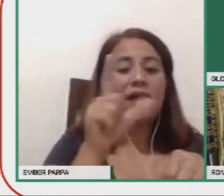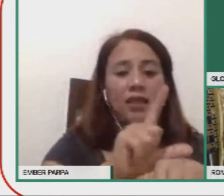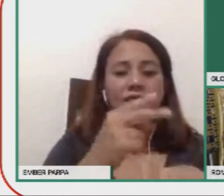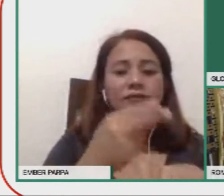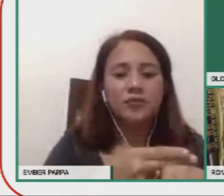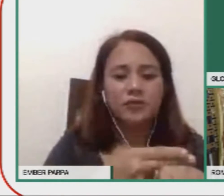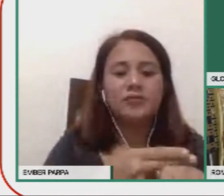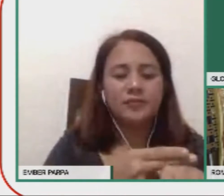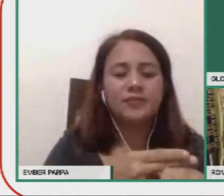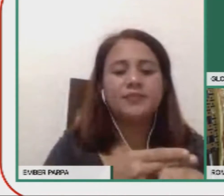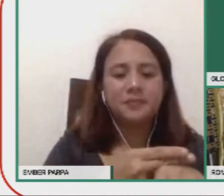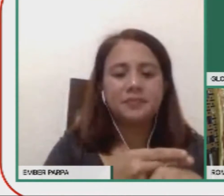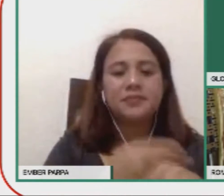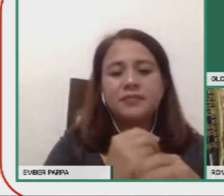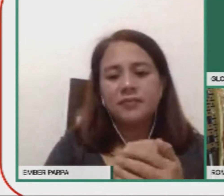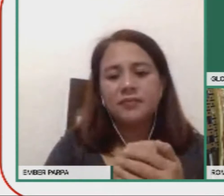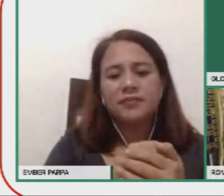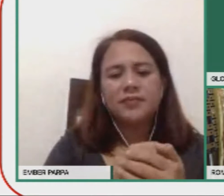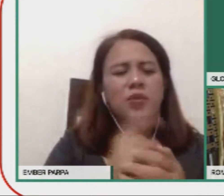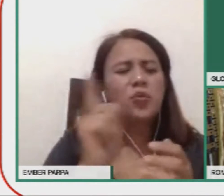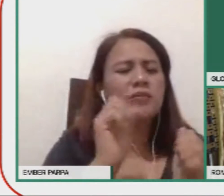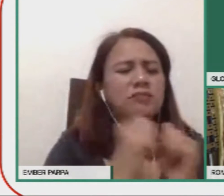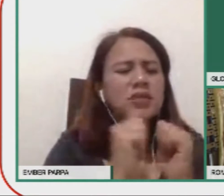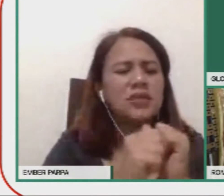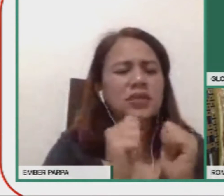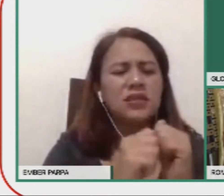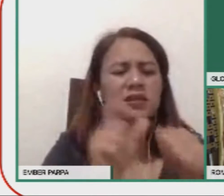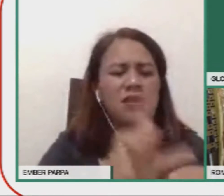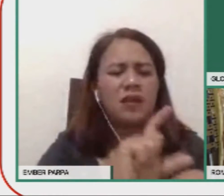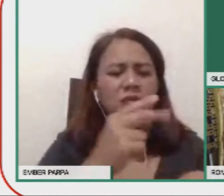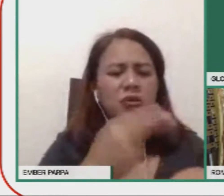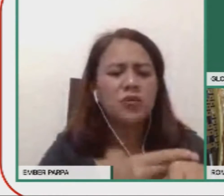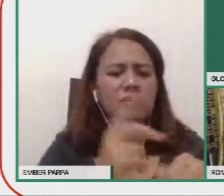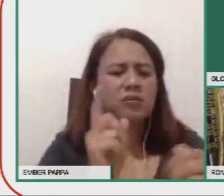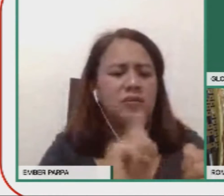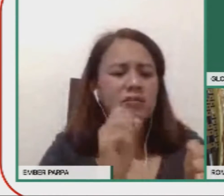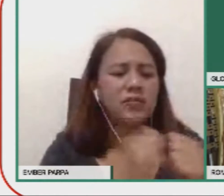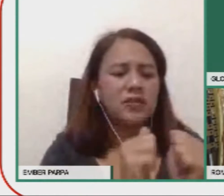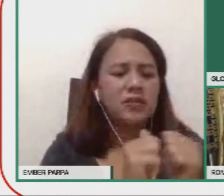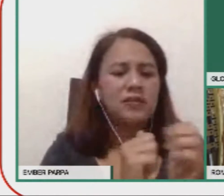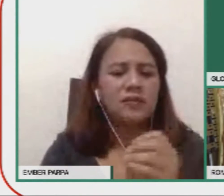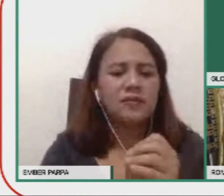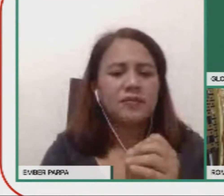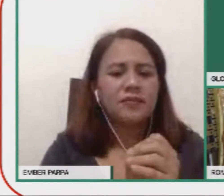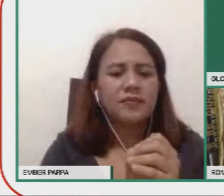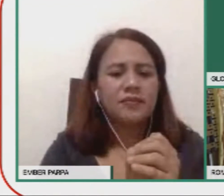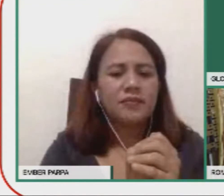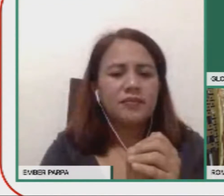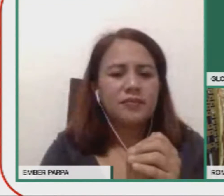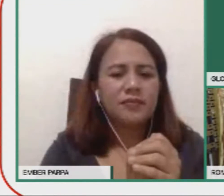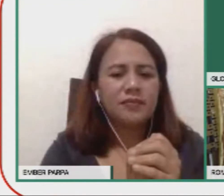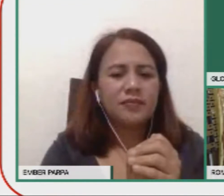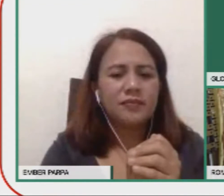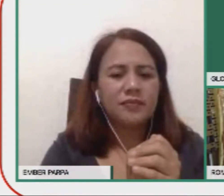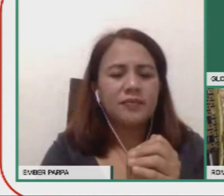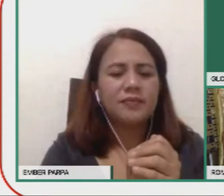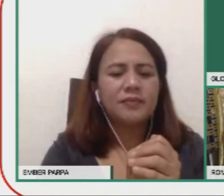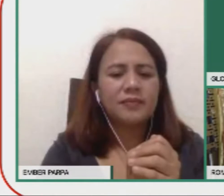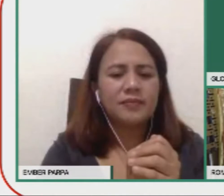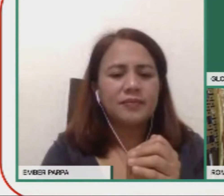Glo? Of persons with disabilities. Number one is